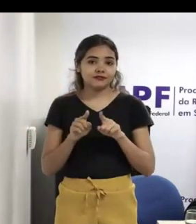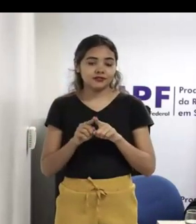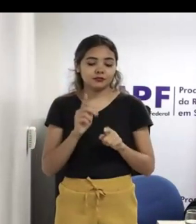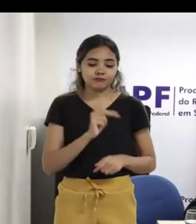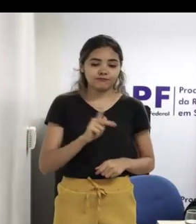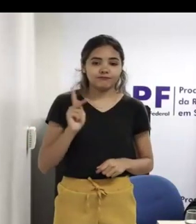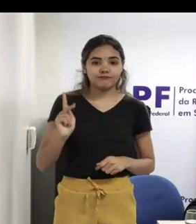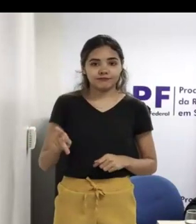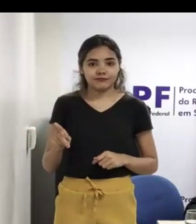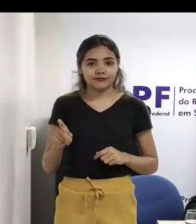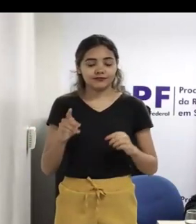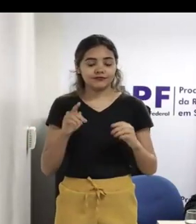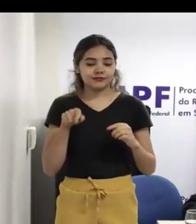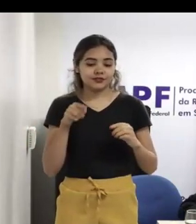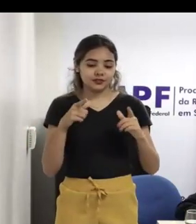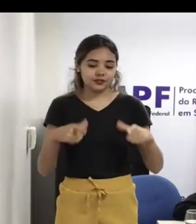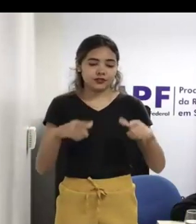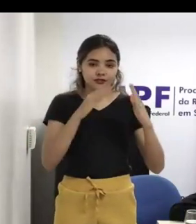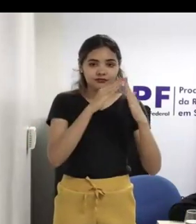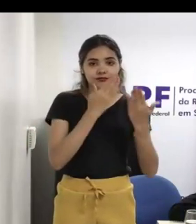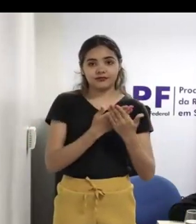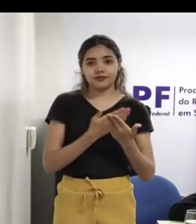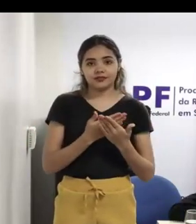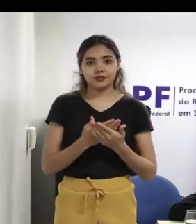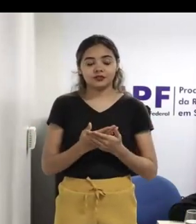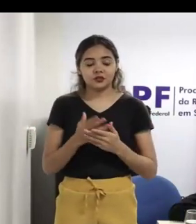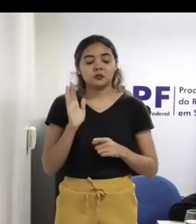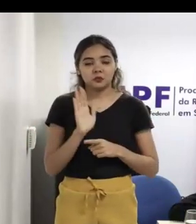do colégio ele é absolutamente preponderante